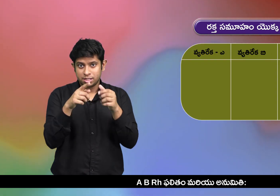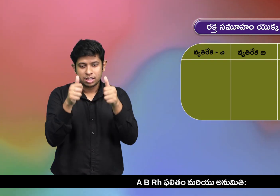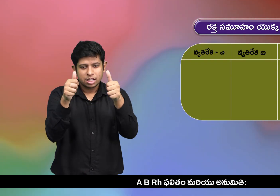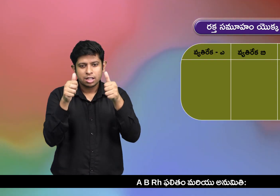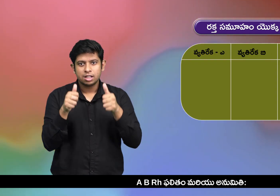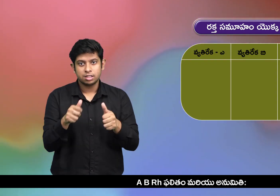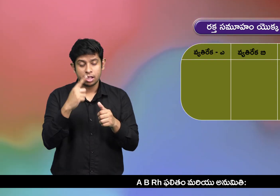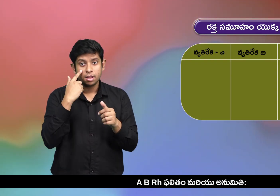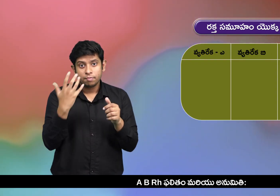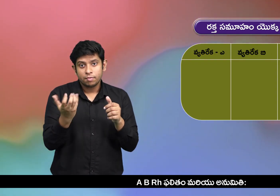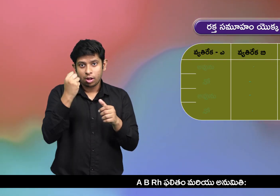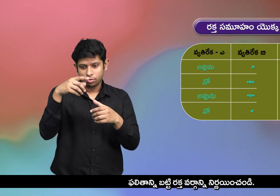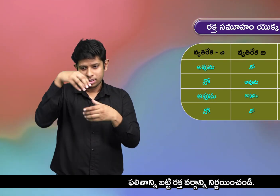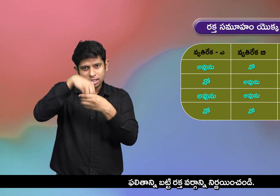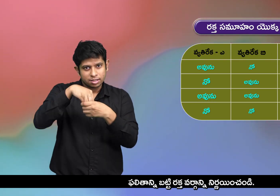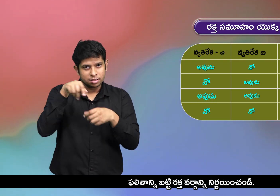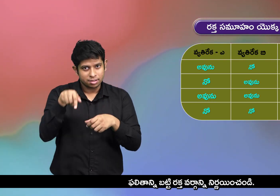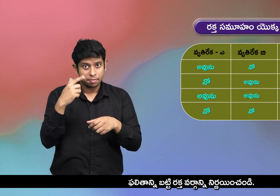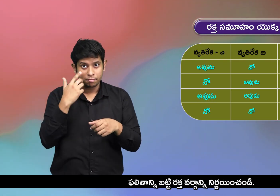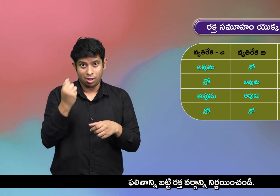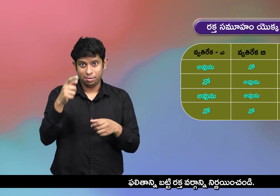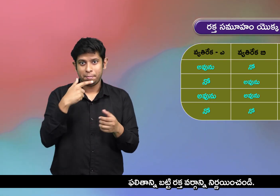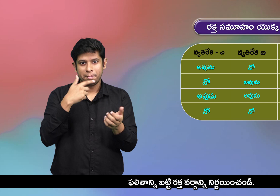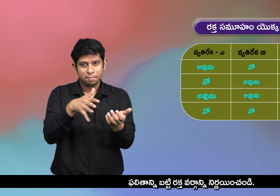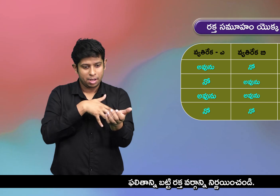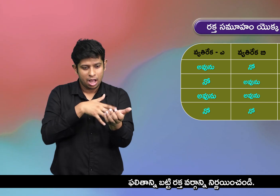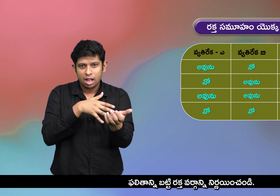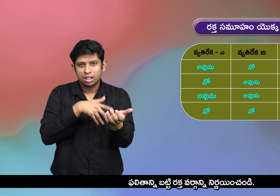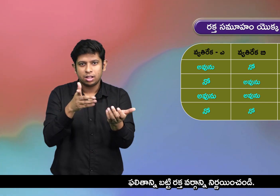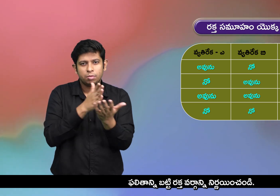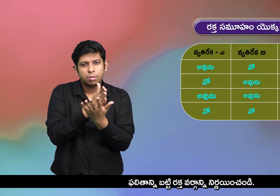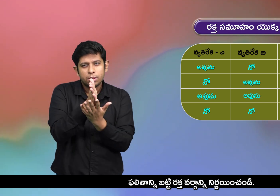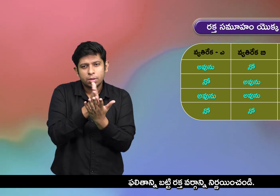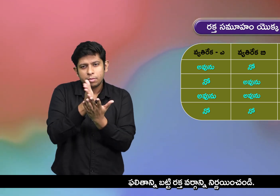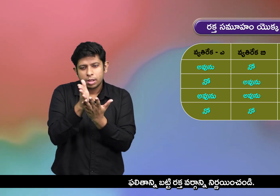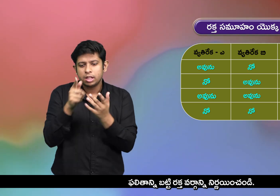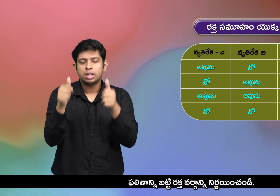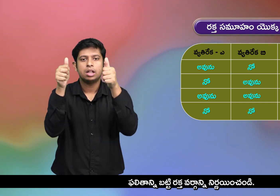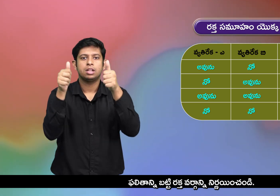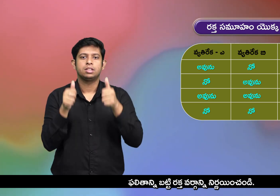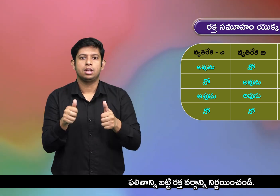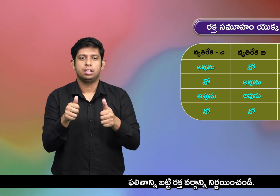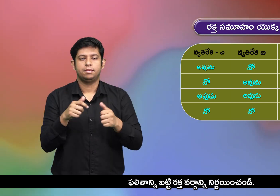మరియు అనుమతి. ఫలితాన్ని బట్టి రక్తవర్గాన్ని నిర్ణయించండి.